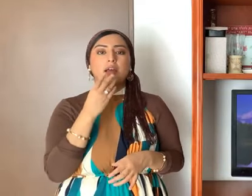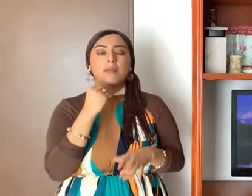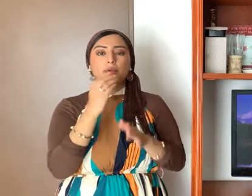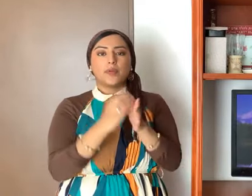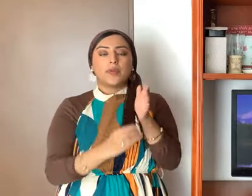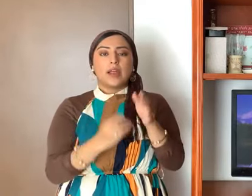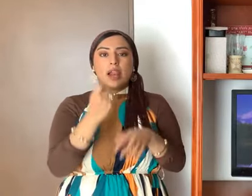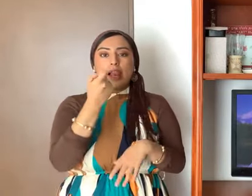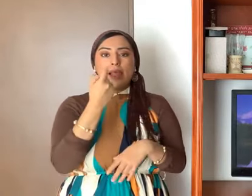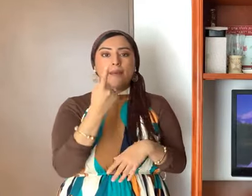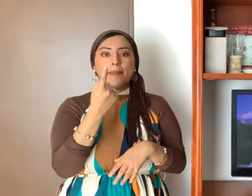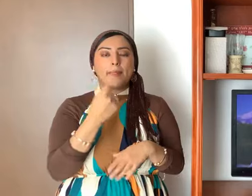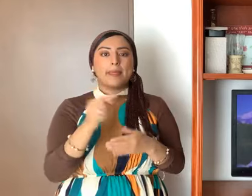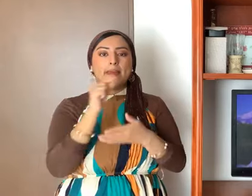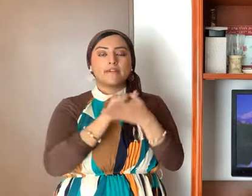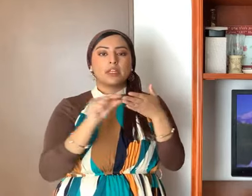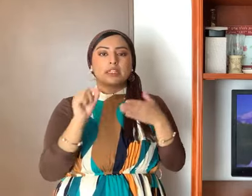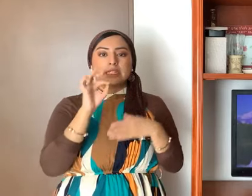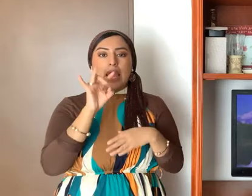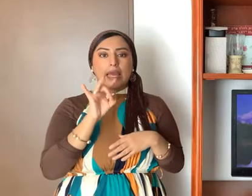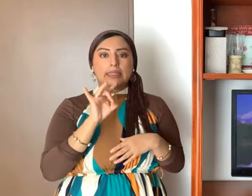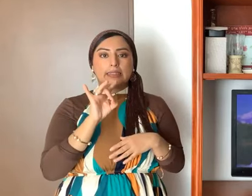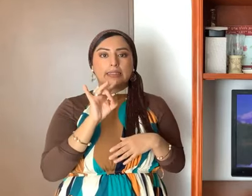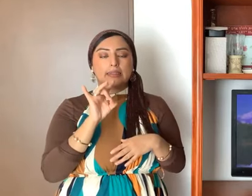11, verso 8,